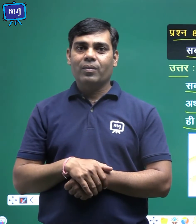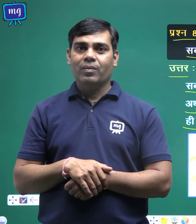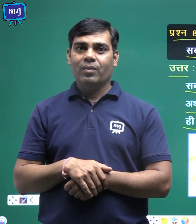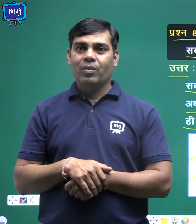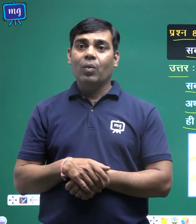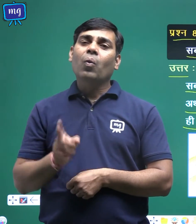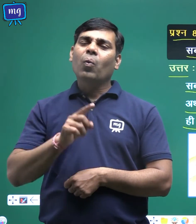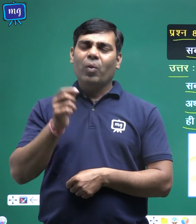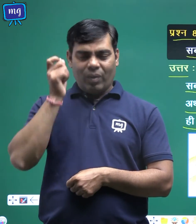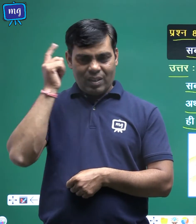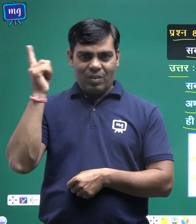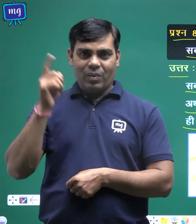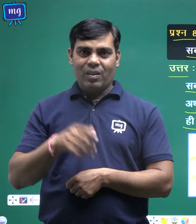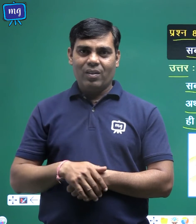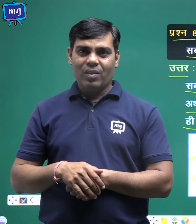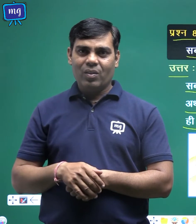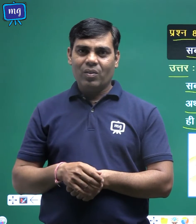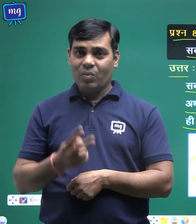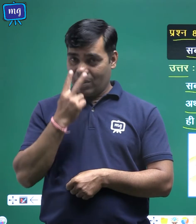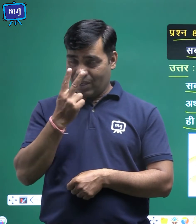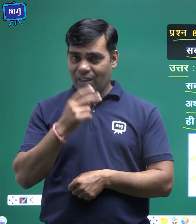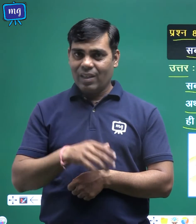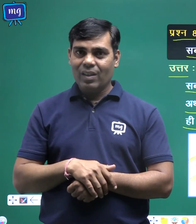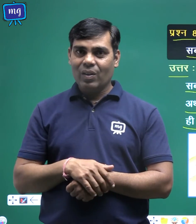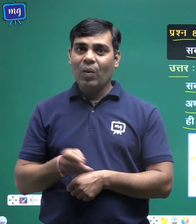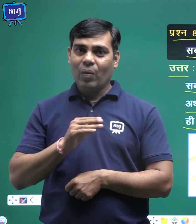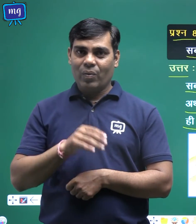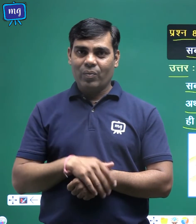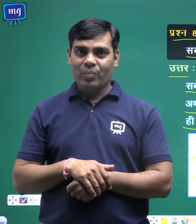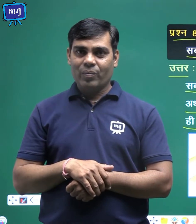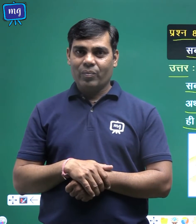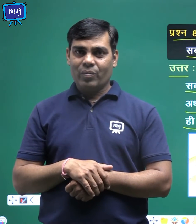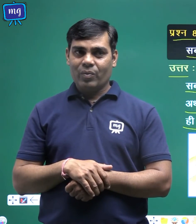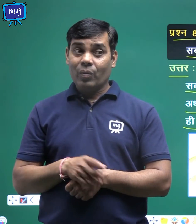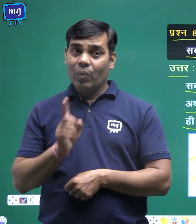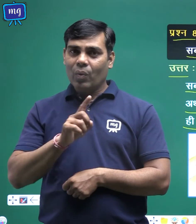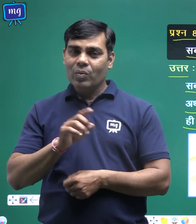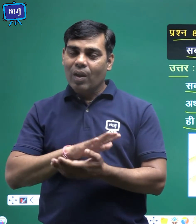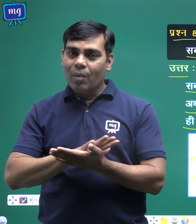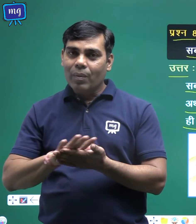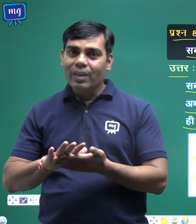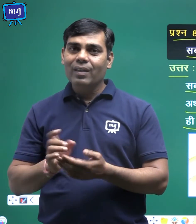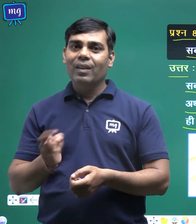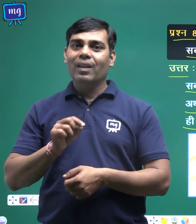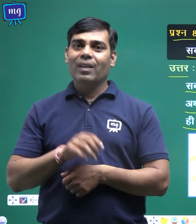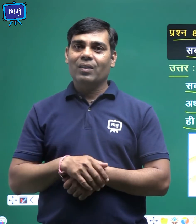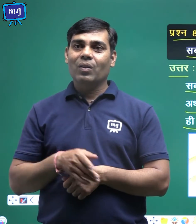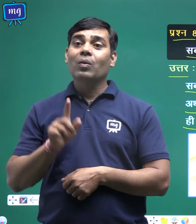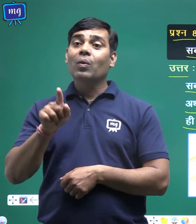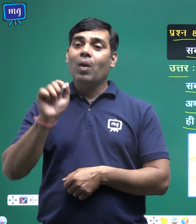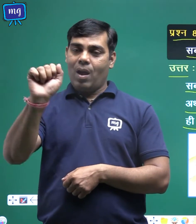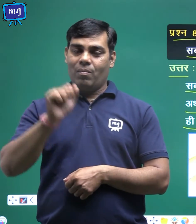कोई सपना देखना है और उसको पूरा करना है, तो